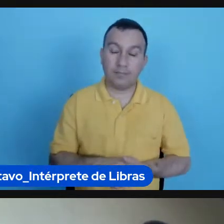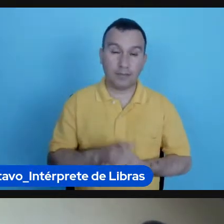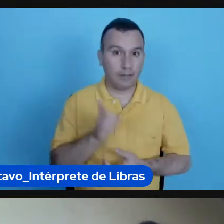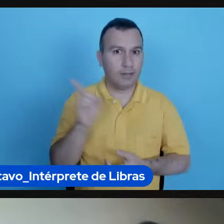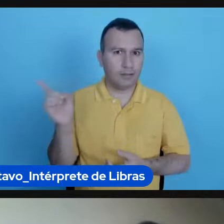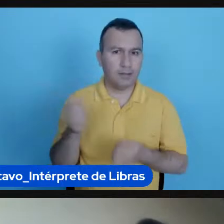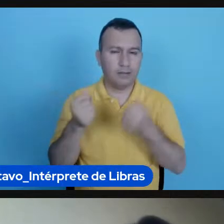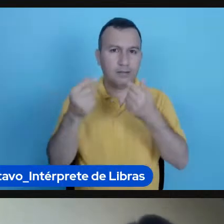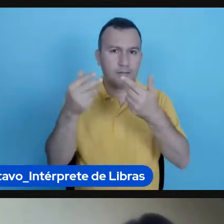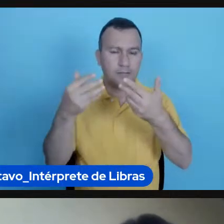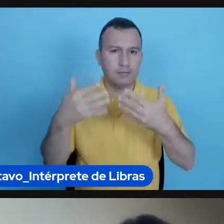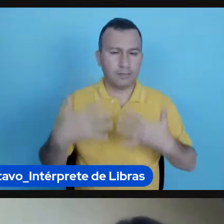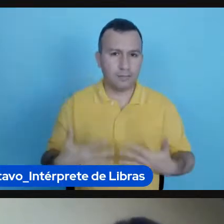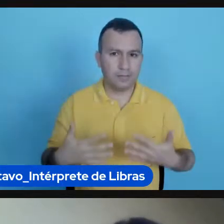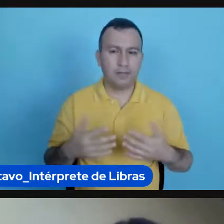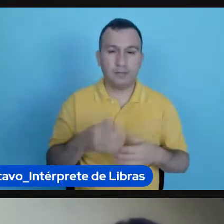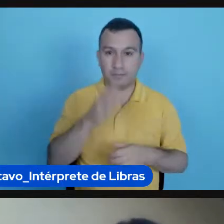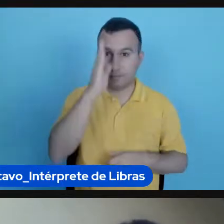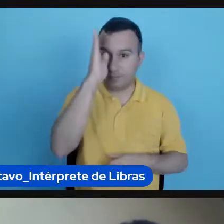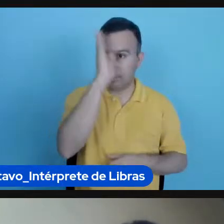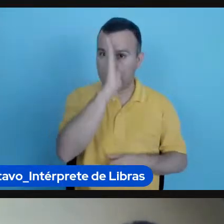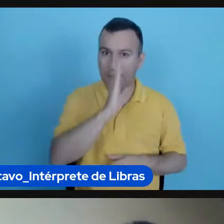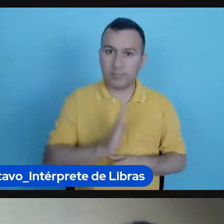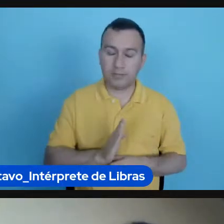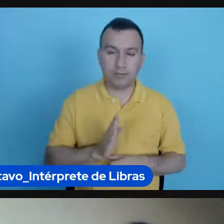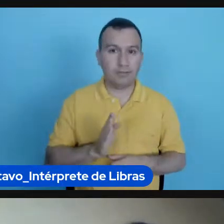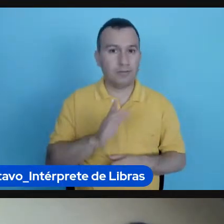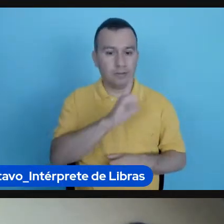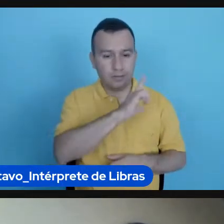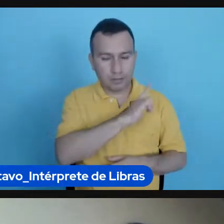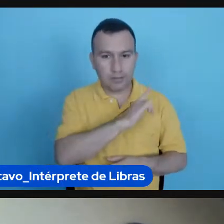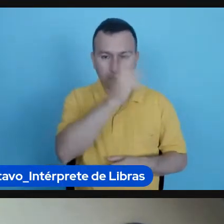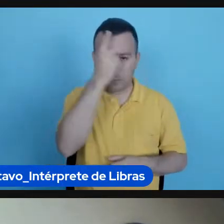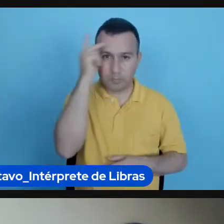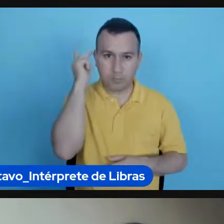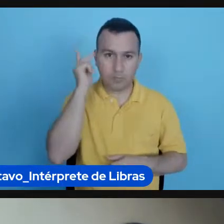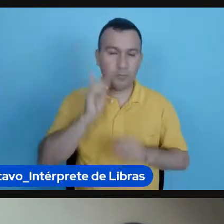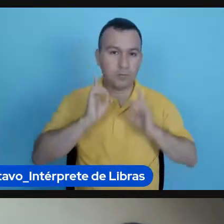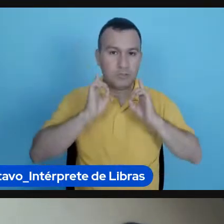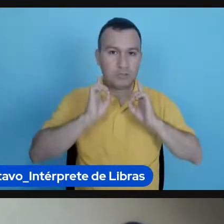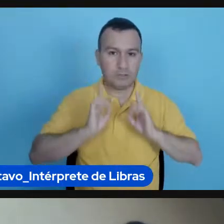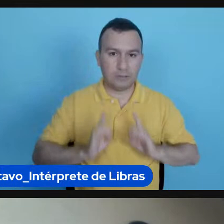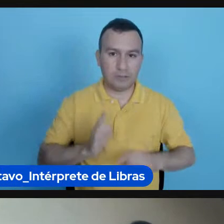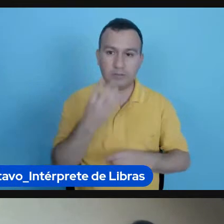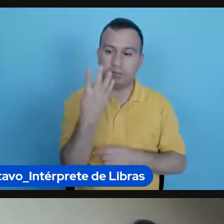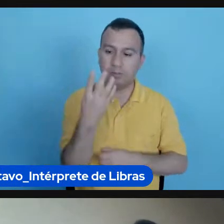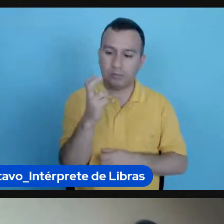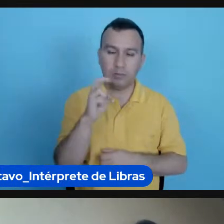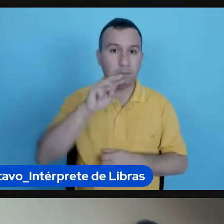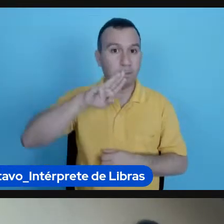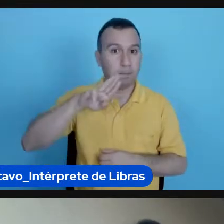pessoas com deficiência. A metade não é alfabetizada.